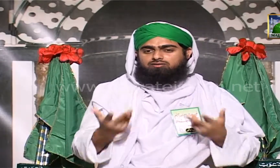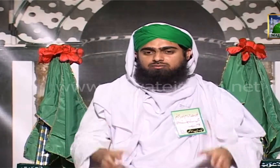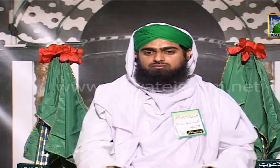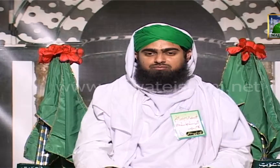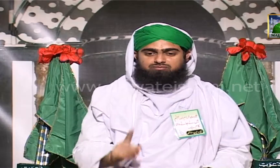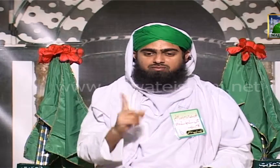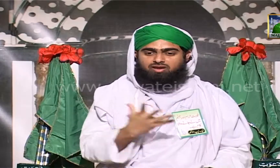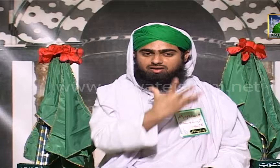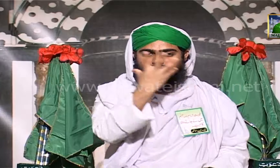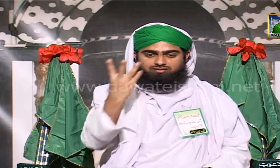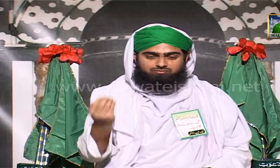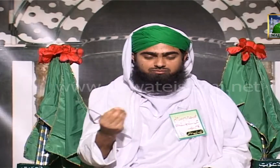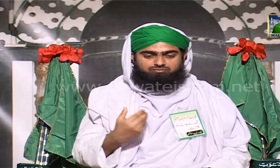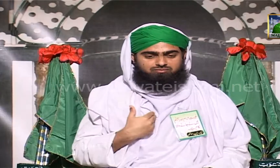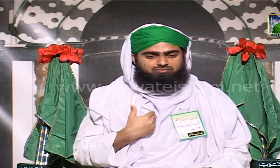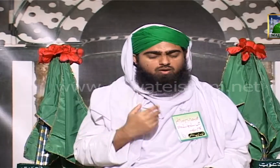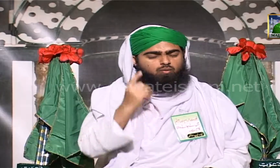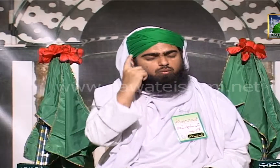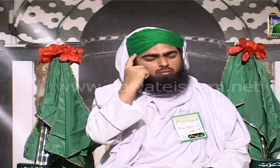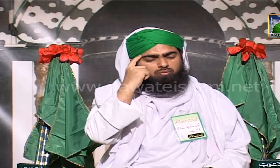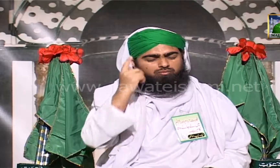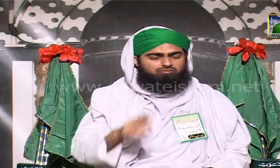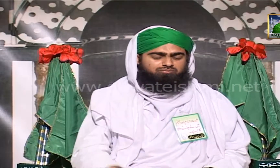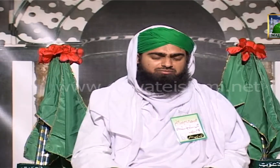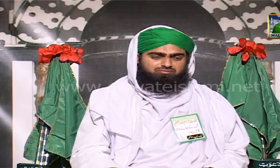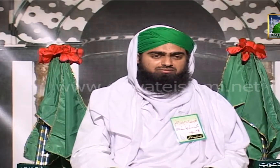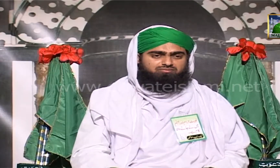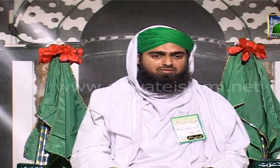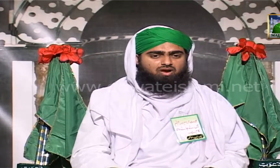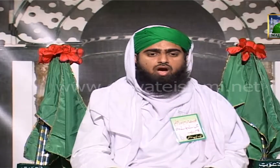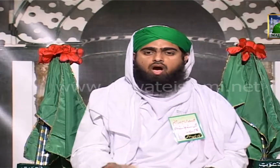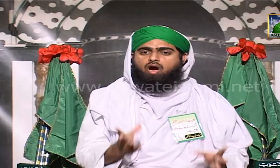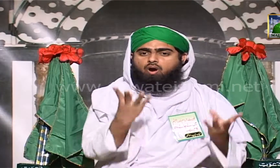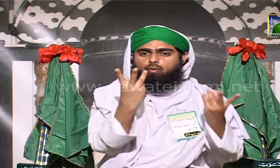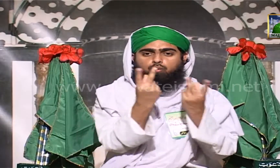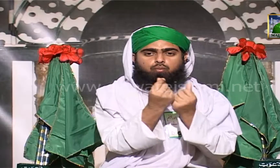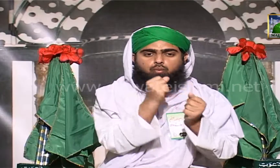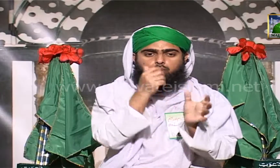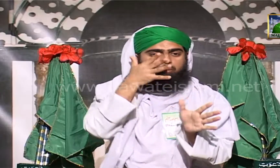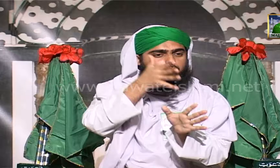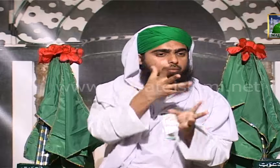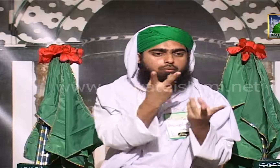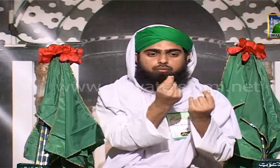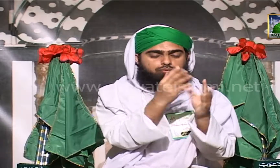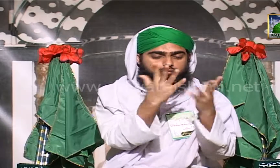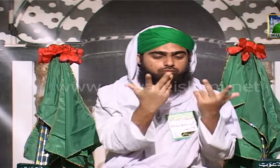مرتبہ بہت تنگی پیش آئی اور قید سالی ہو گئی، ہر طرف خزاں ہو گئی، پتیاں ہوتیاں بھی نہیں ملتی تھی کھانے